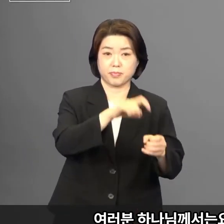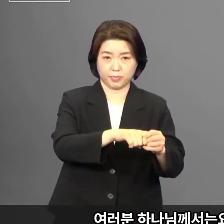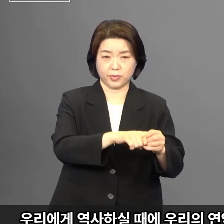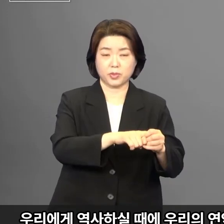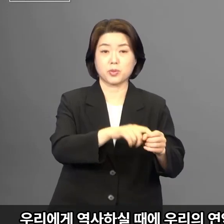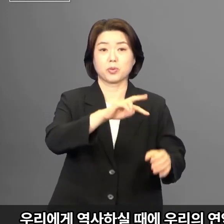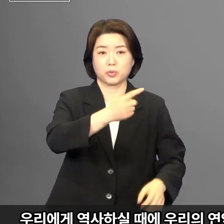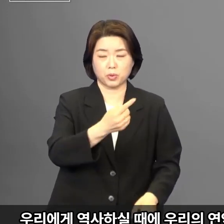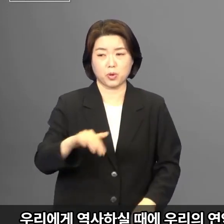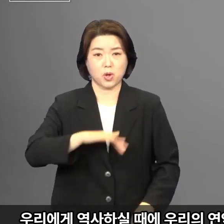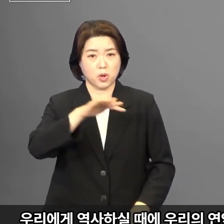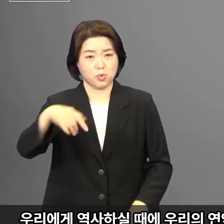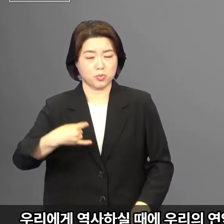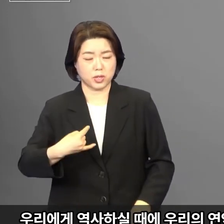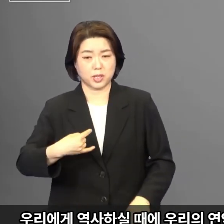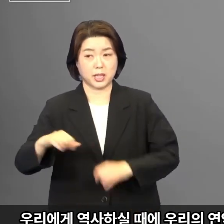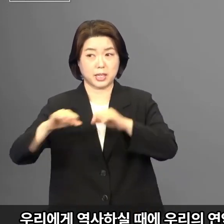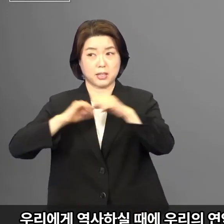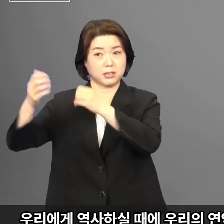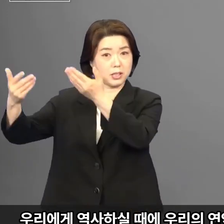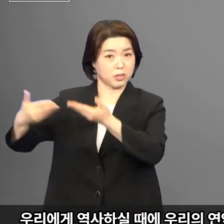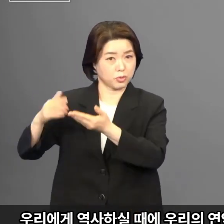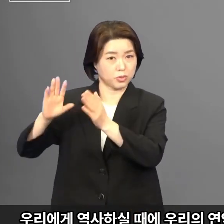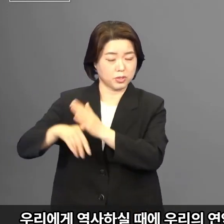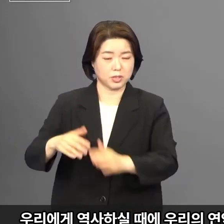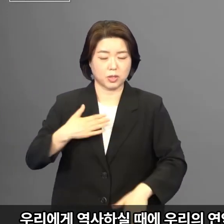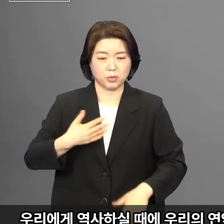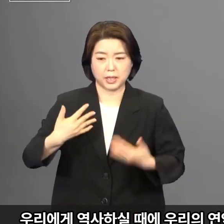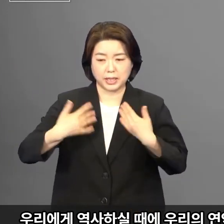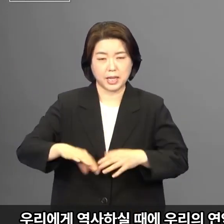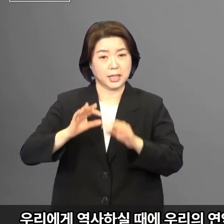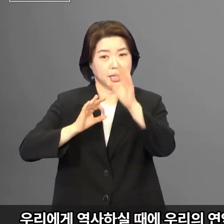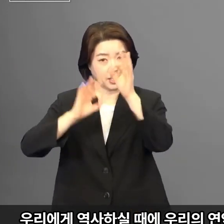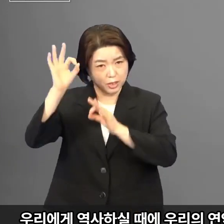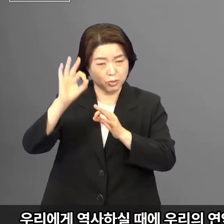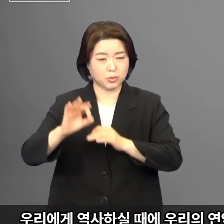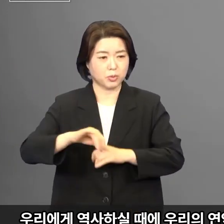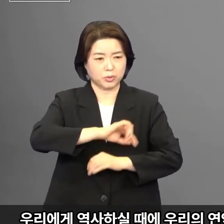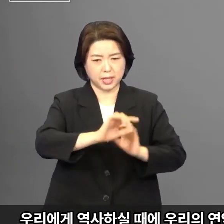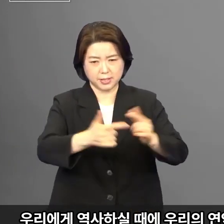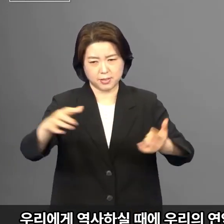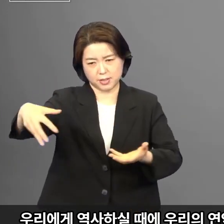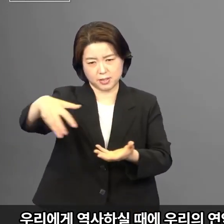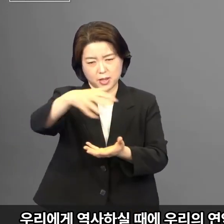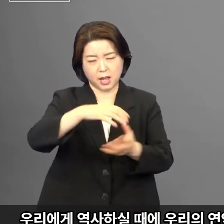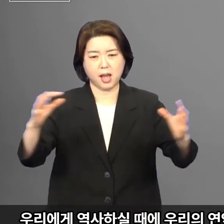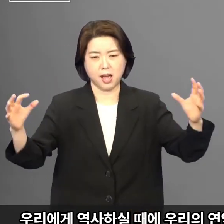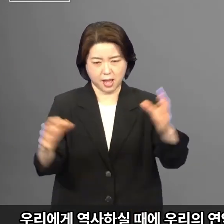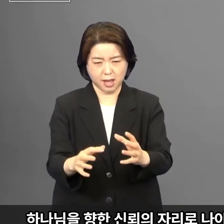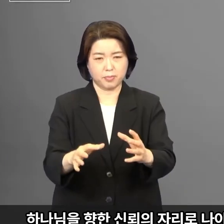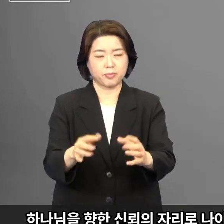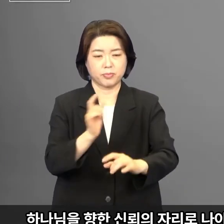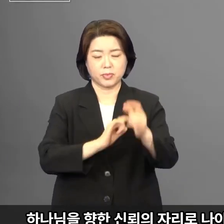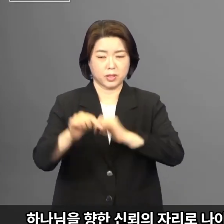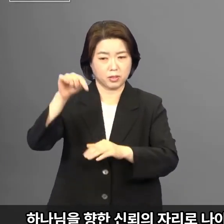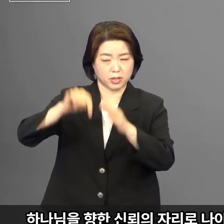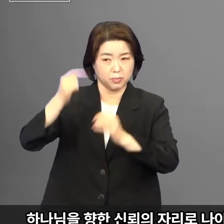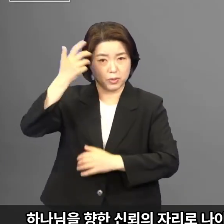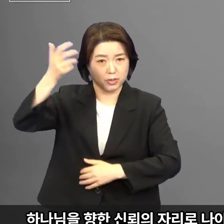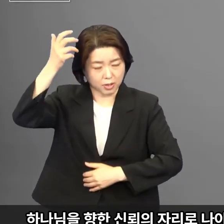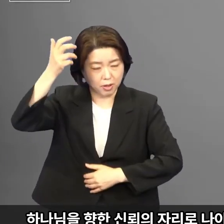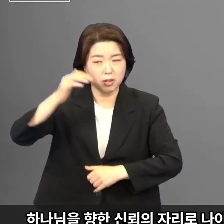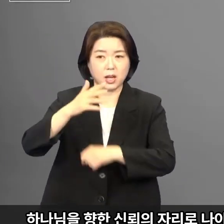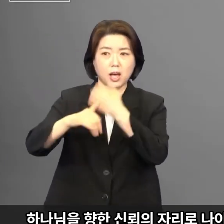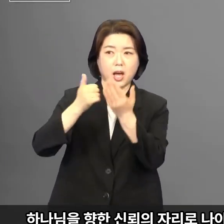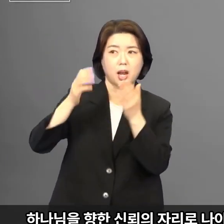의도마저도 우리에게 역사하실 때에 우리의 연약한 실수마저도 합력하여 더 깊은 겸손과 하나님을 향한 신뢰의